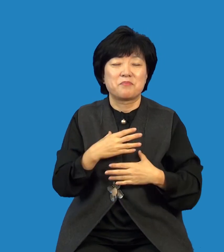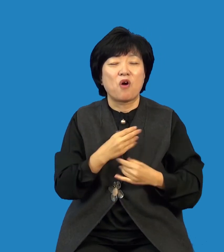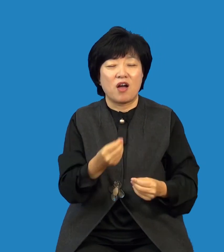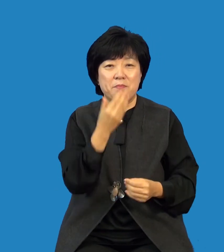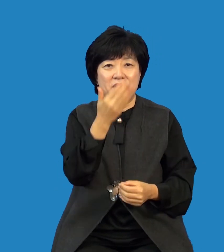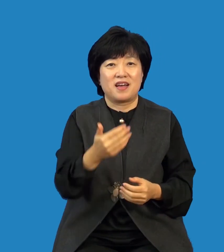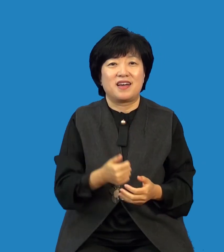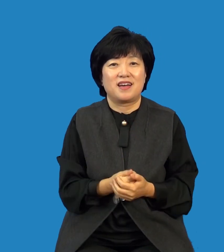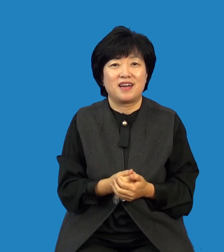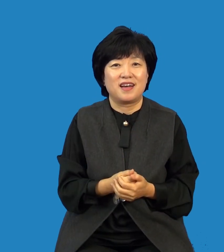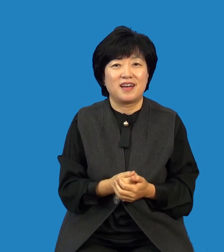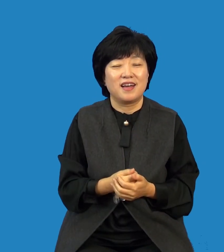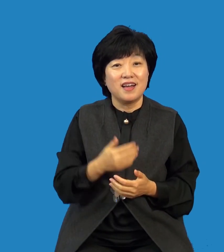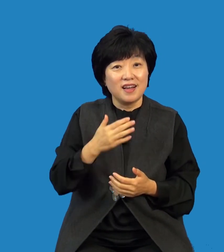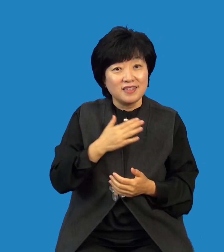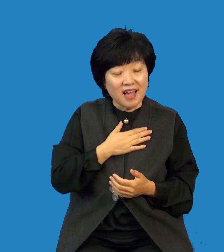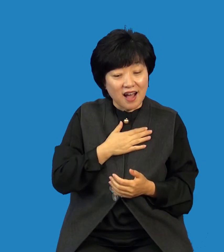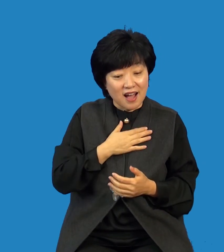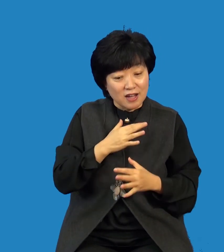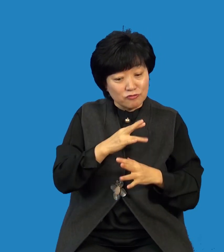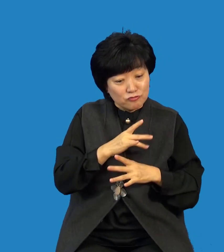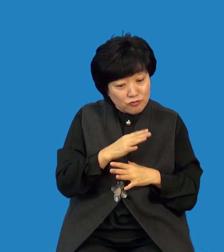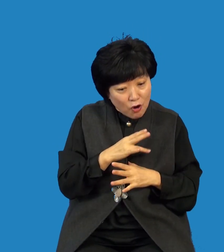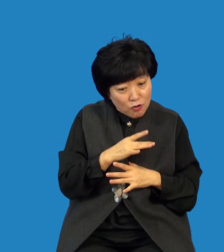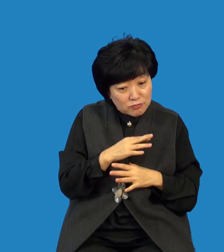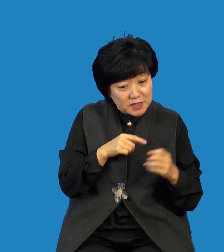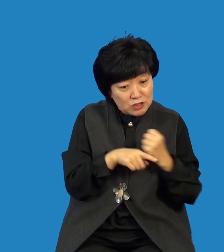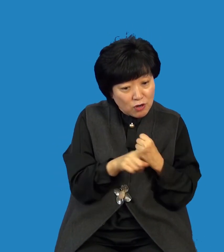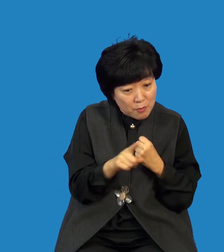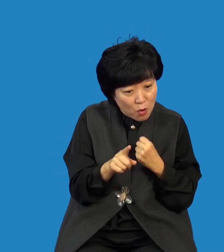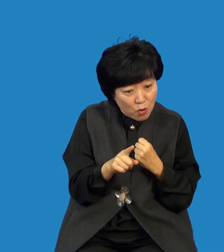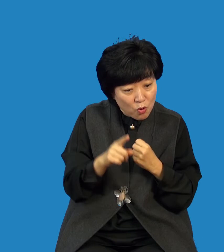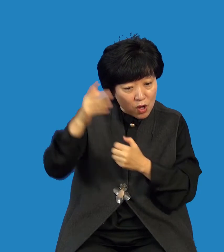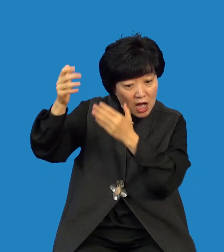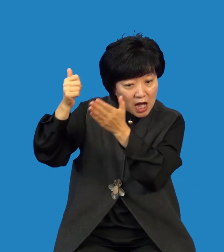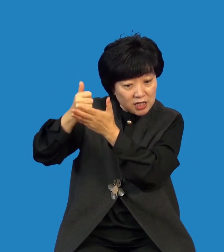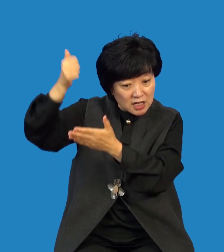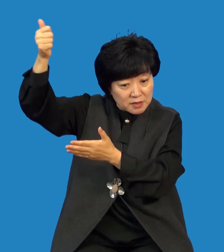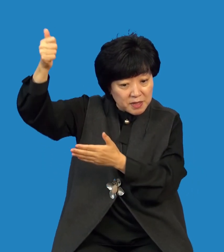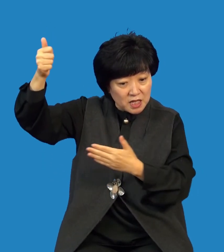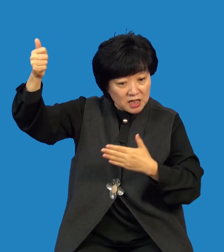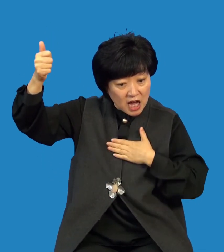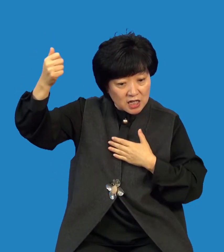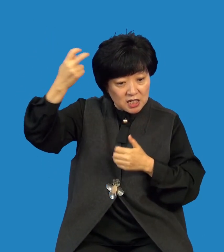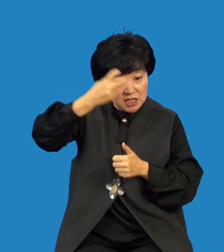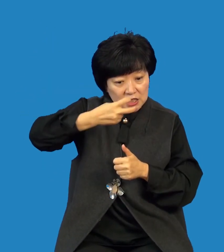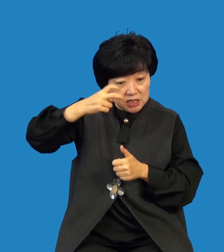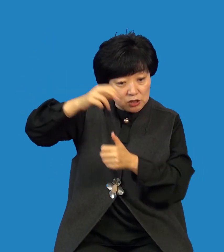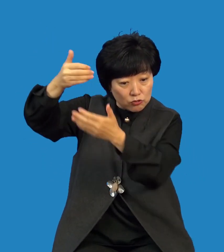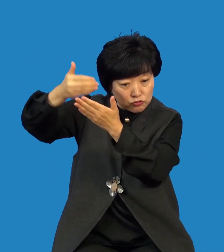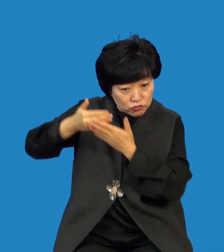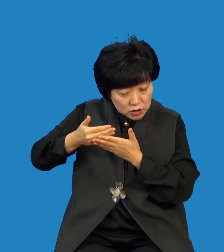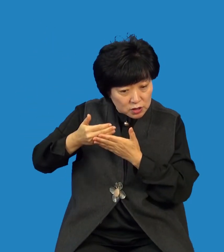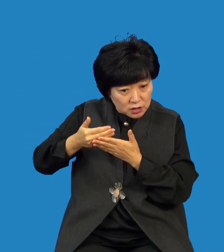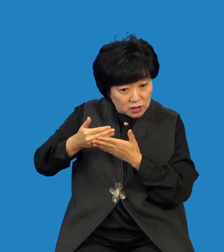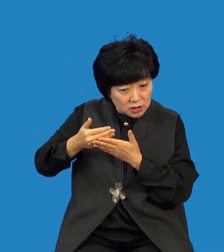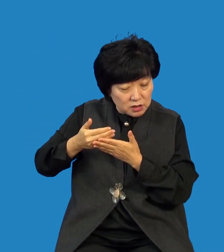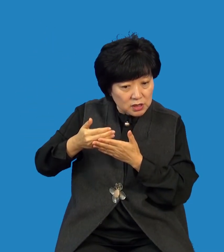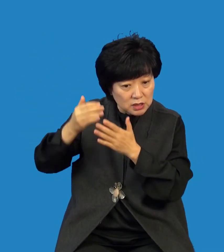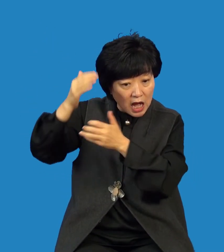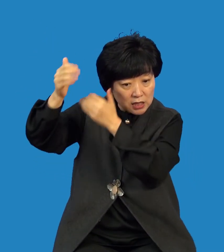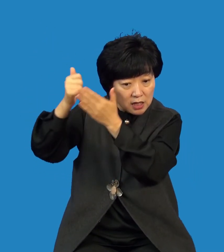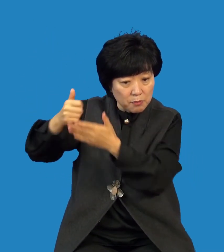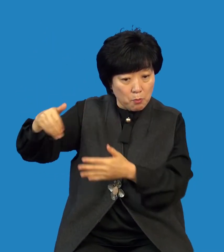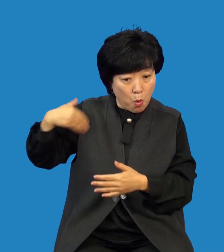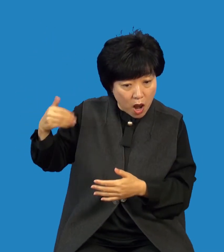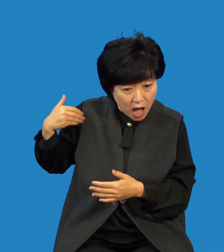원인이 나를 지키시는 분, 하나님이 계신 것을 알지 못하고 믿지 못하는 것 때문이라면 그 해결은 첫째 하나님이 계신 걸 믿어야지. 하나님이 계신 걸 안